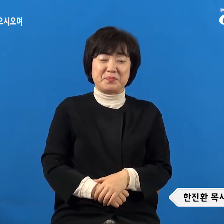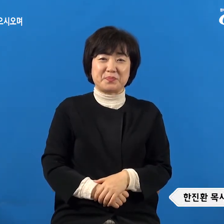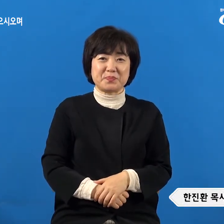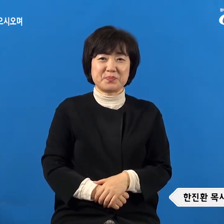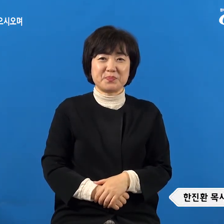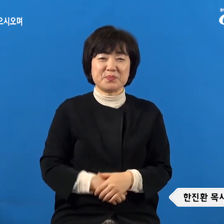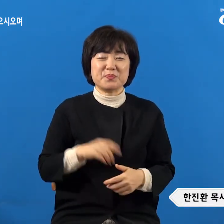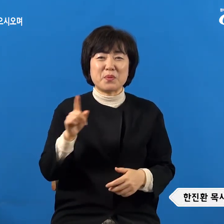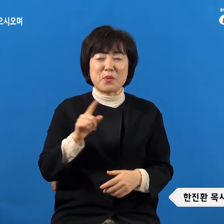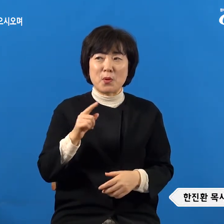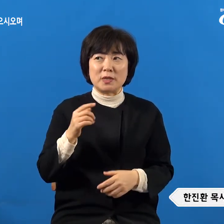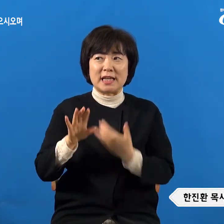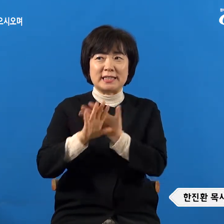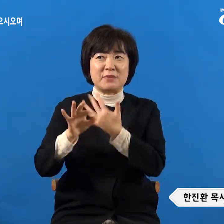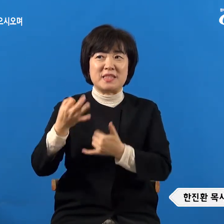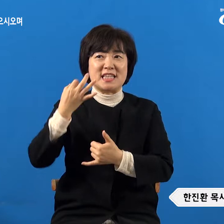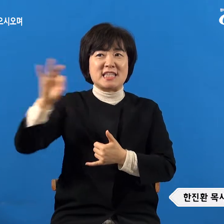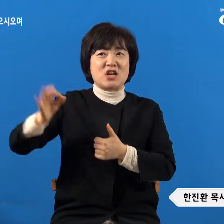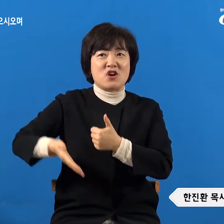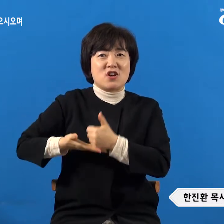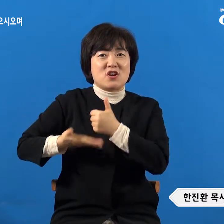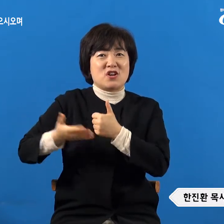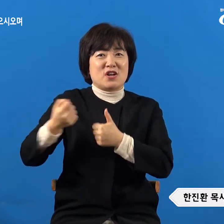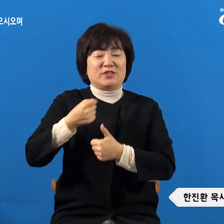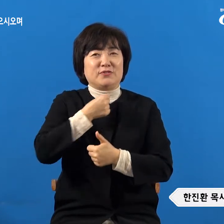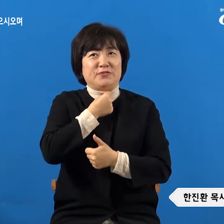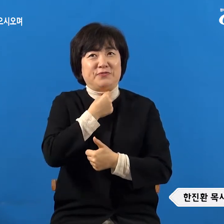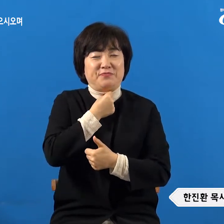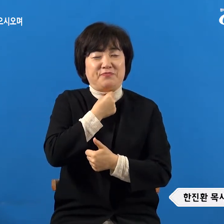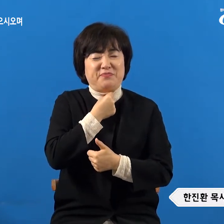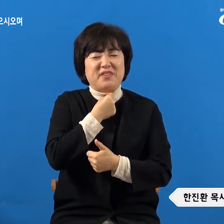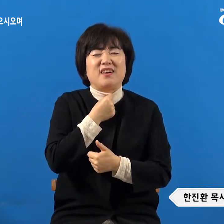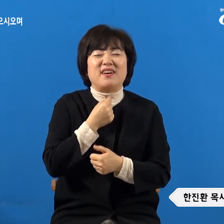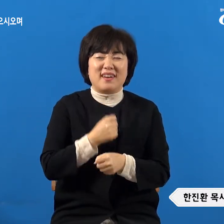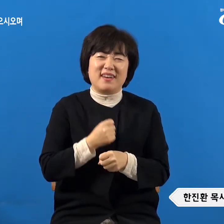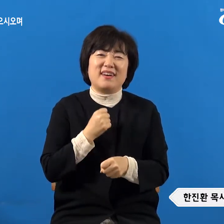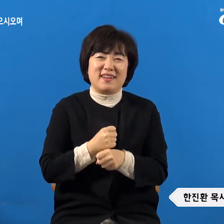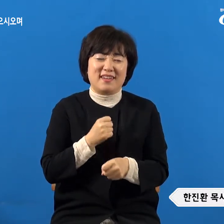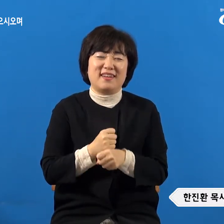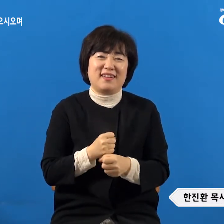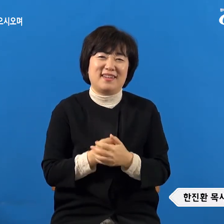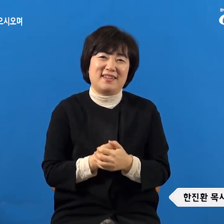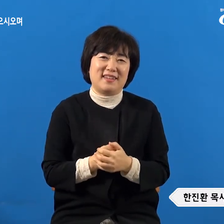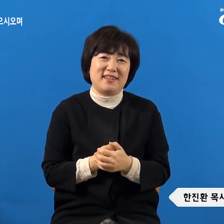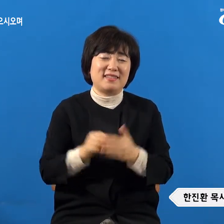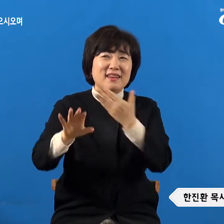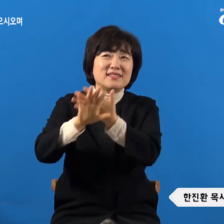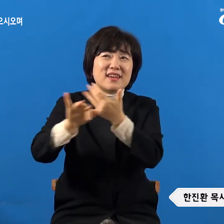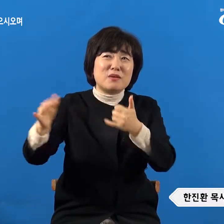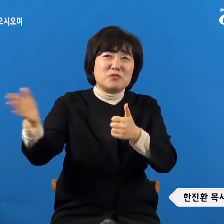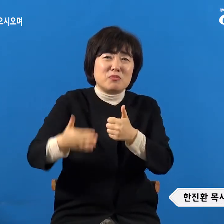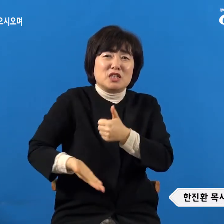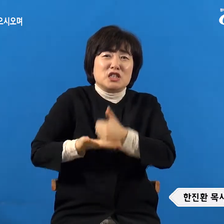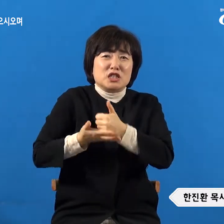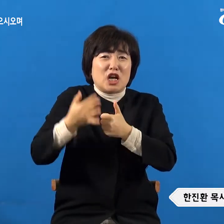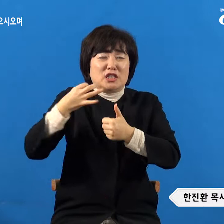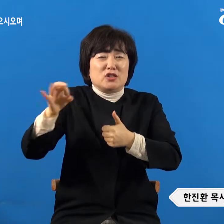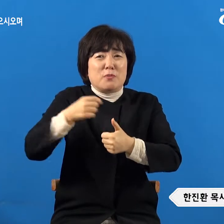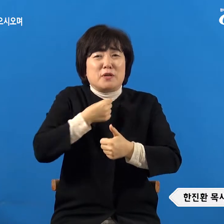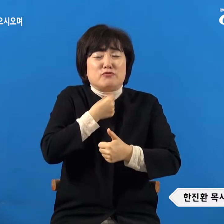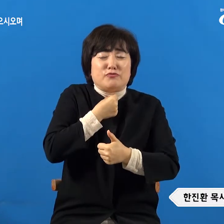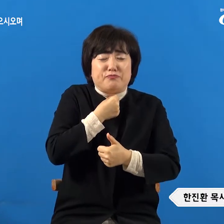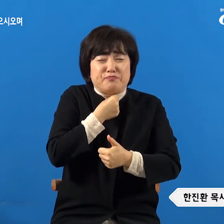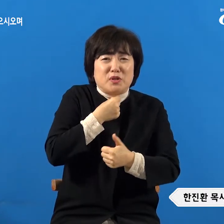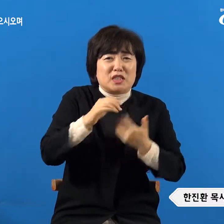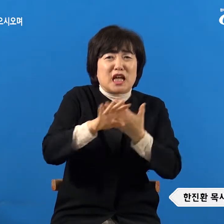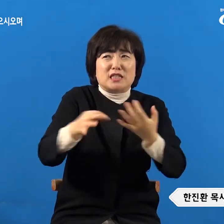한마디로 인정 중독입니다. 현대인들은 늘 다른 사람들의 인정받기 위해서